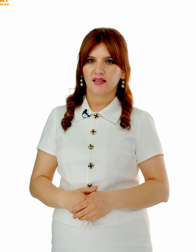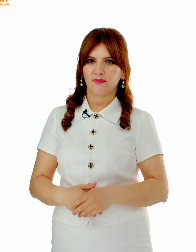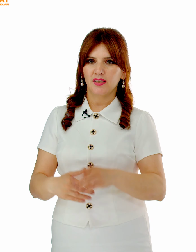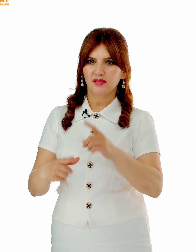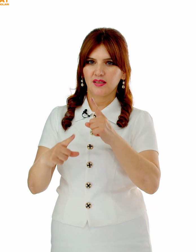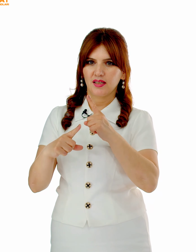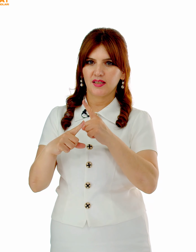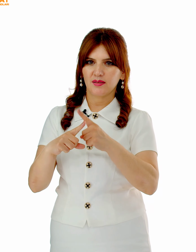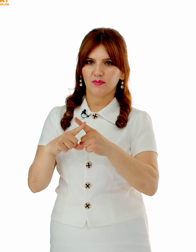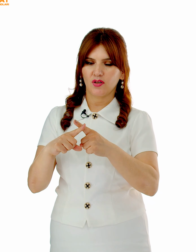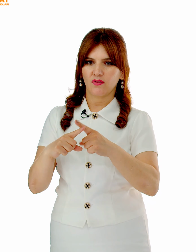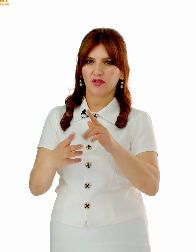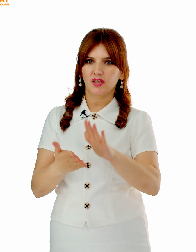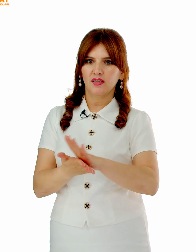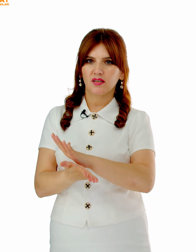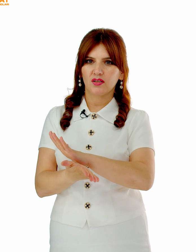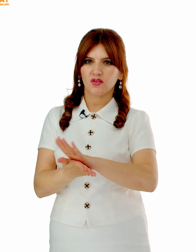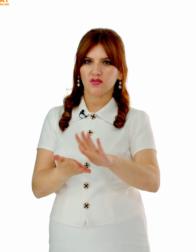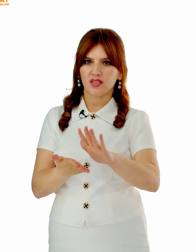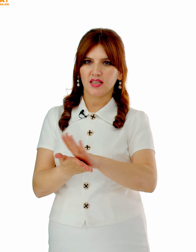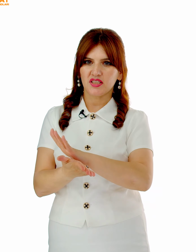Qaytaraman, kimyoviy tozalash.